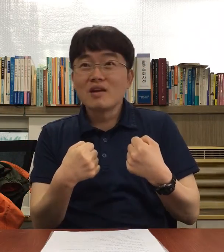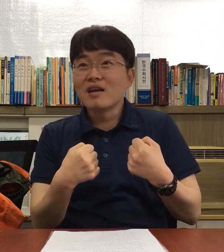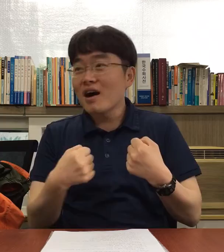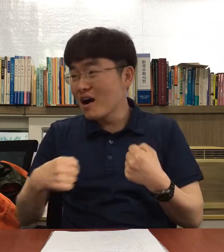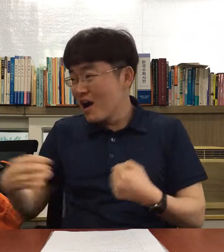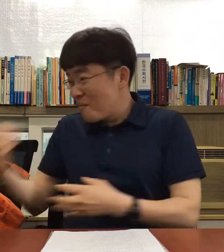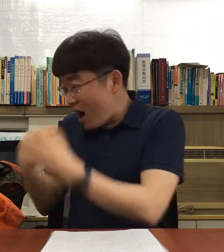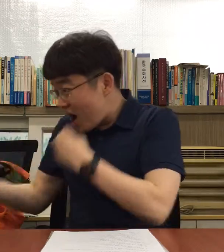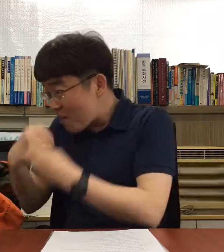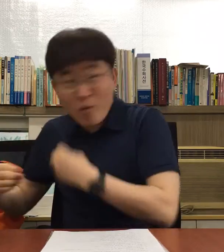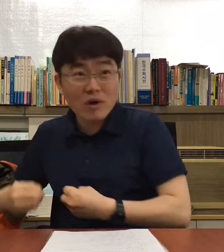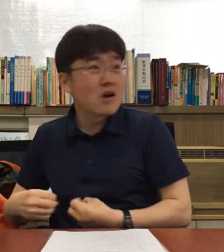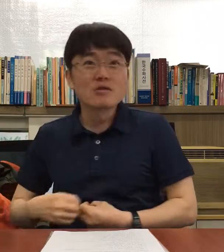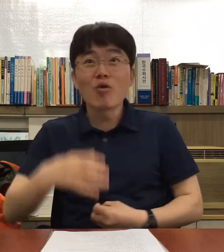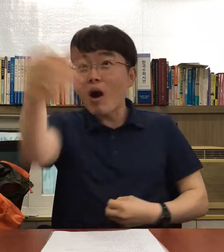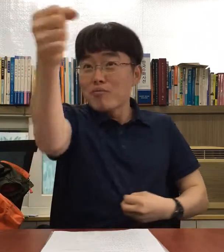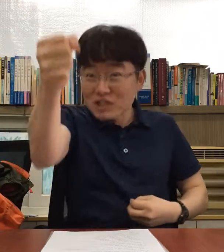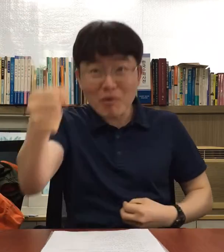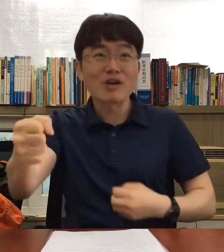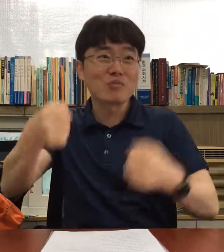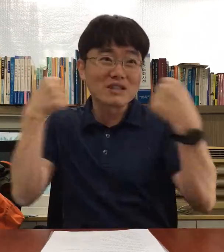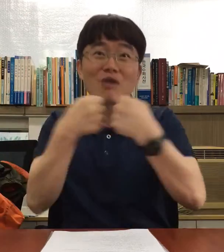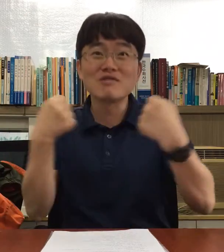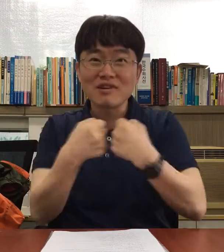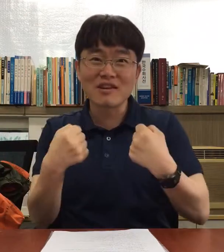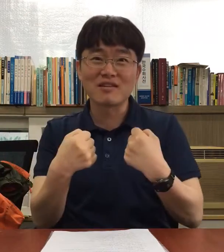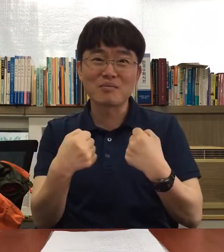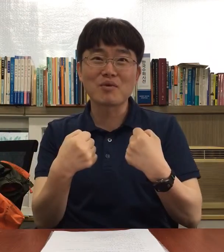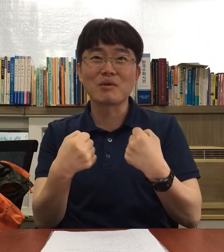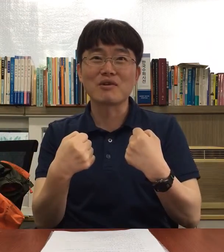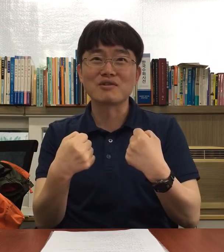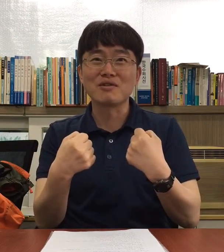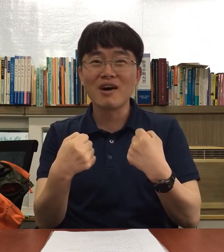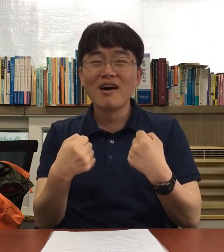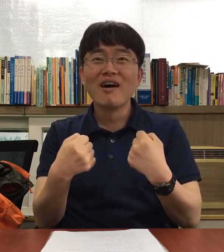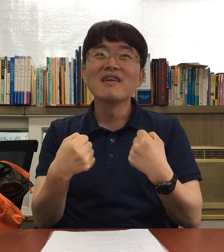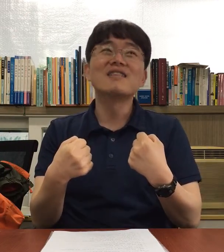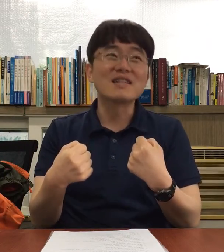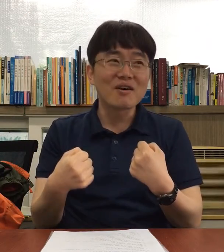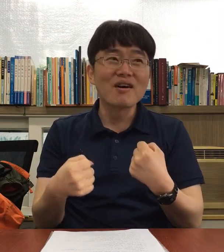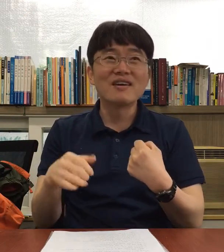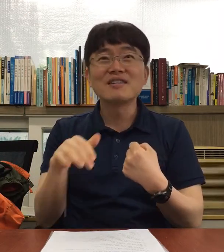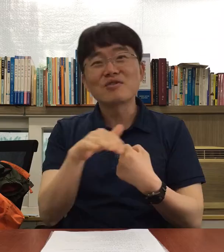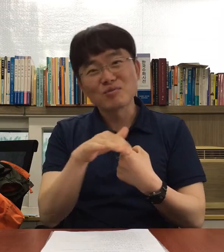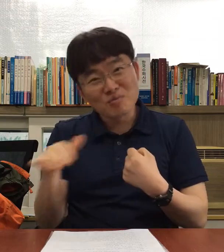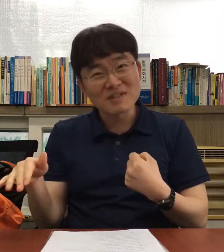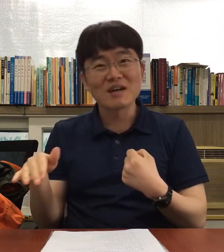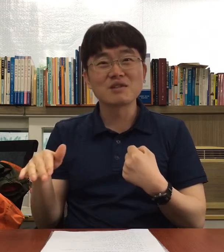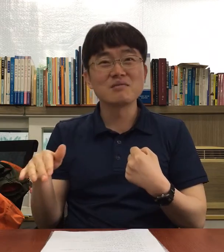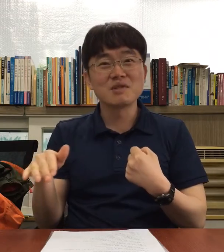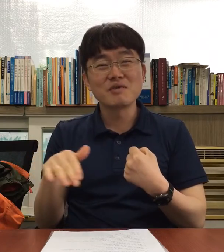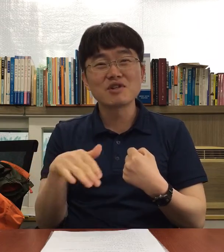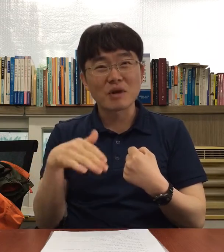내가 먹고 너 붙잡아가지고 막 싸우는 이렇게 되는 표현이 돼버리거든요. 그래서 이때 좀 문맥상을 의미를 좀